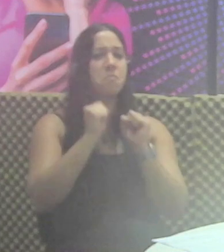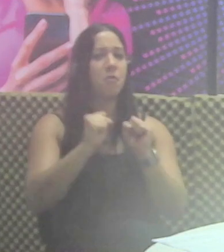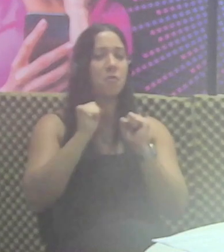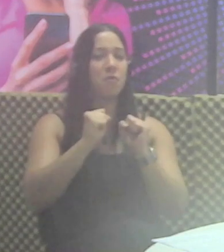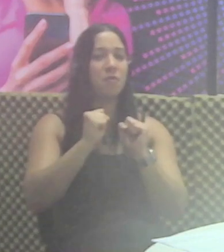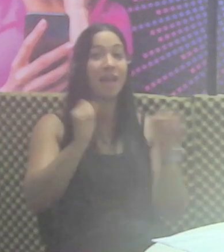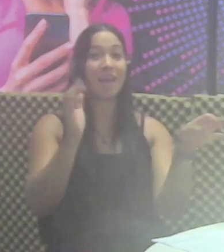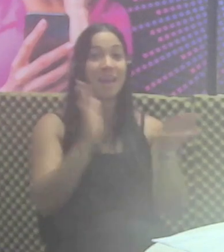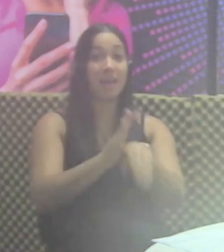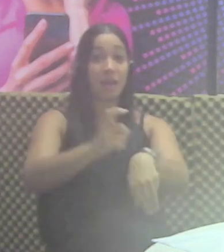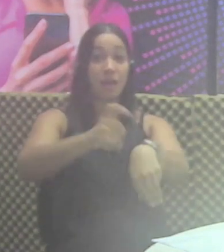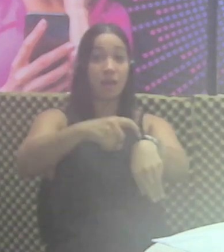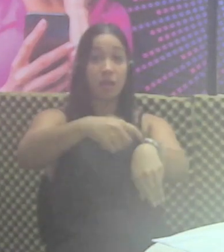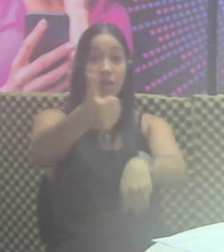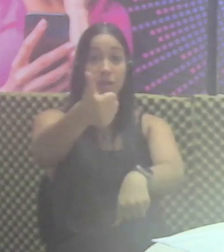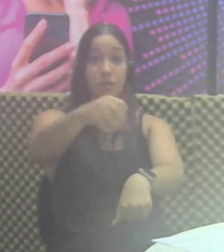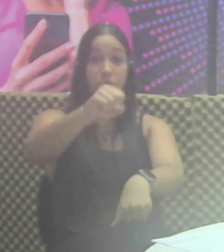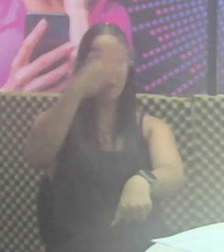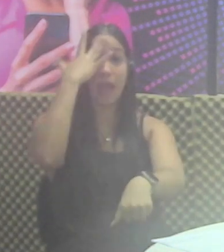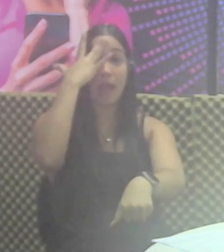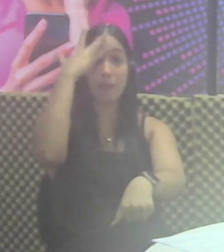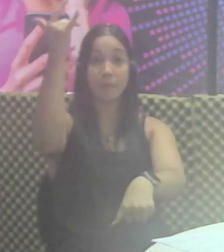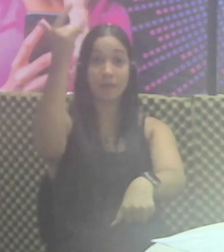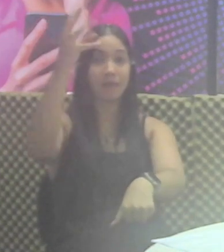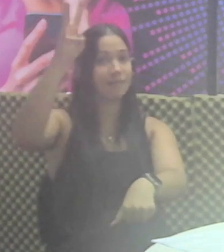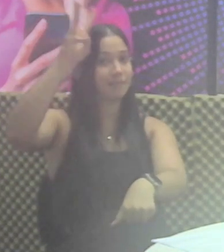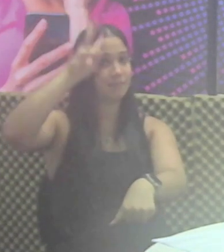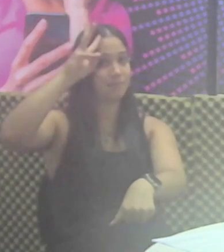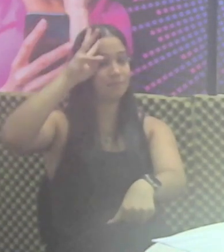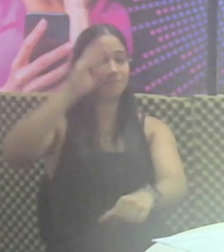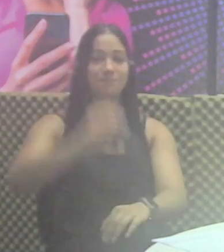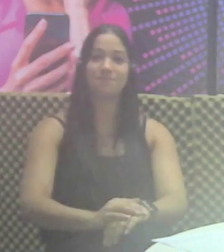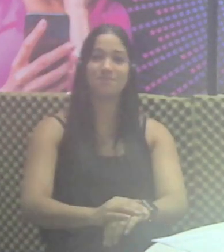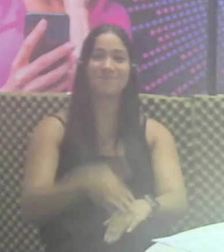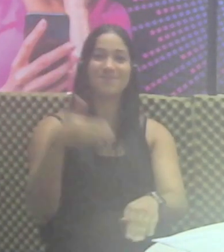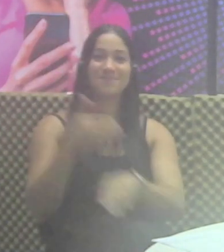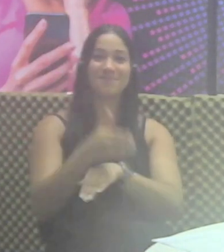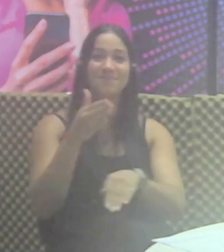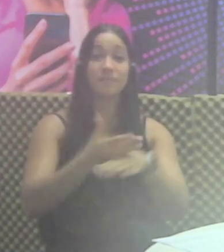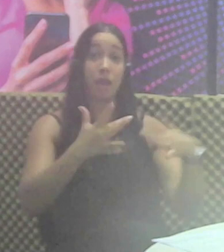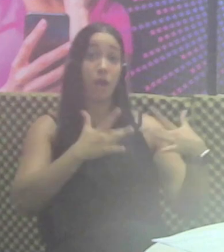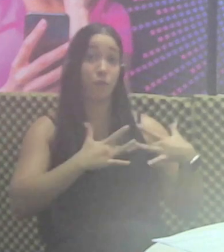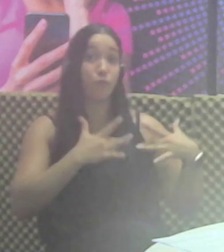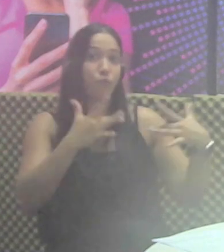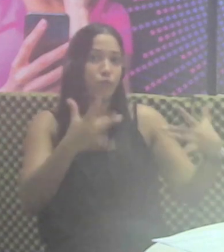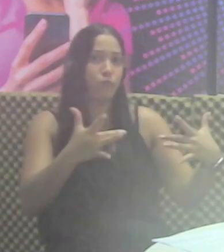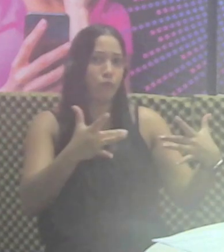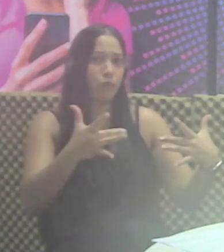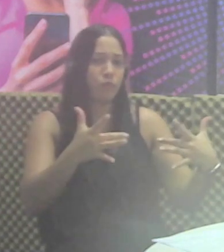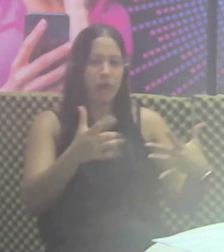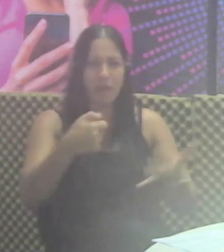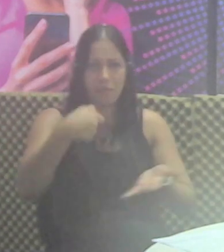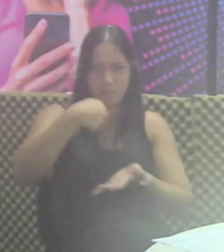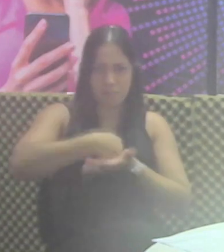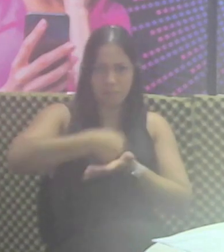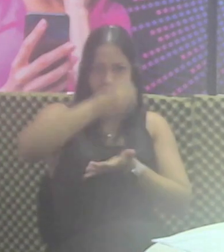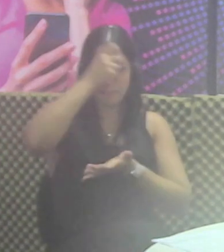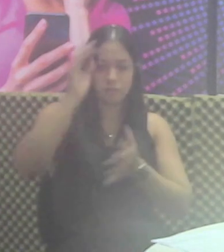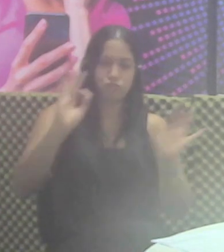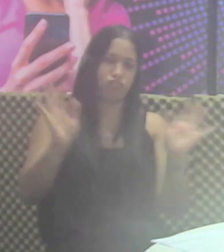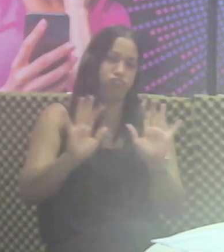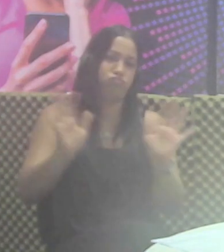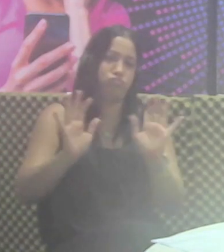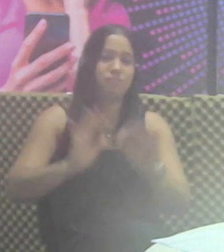até às 18 horas de amanhã, terça-feira. A participação é voluntária e sem contrapartida financeira por parte